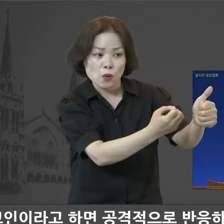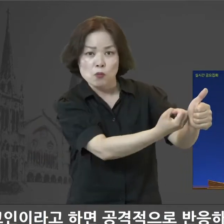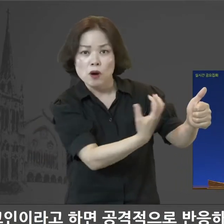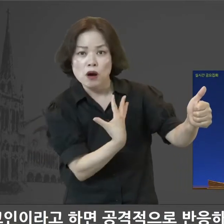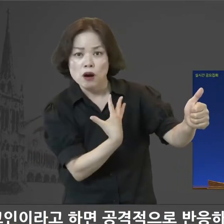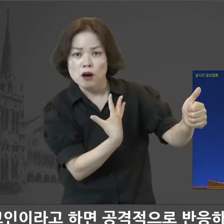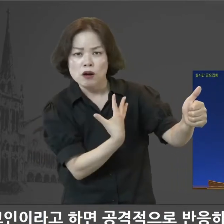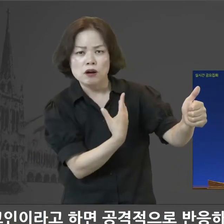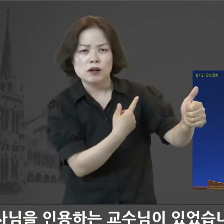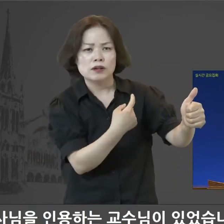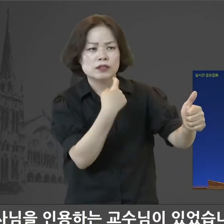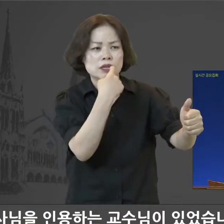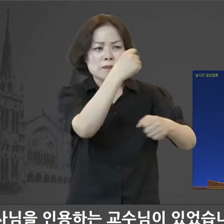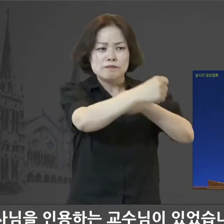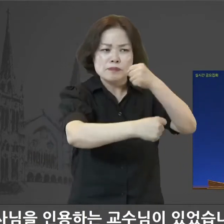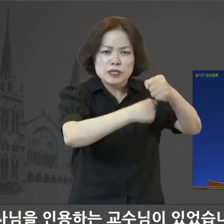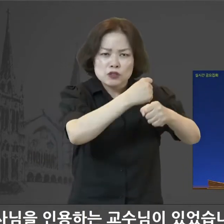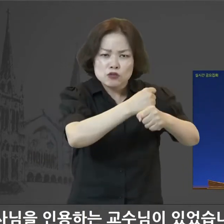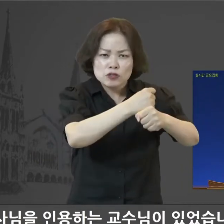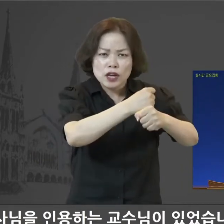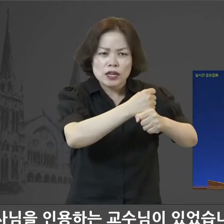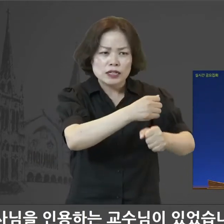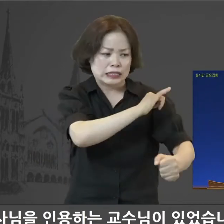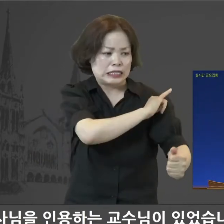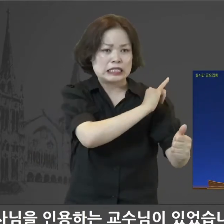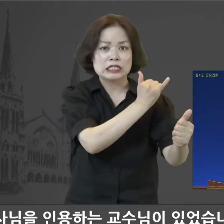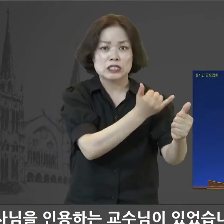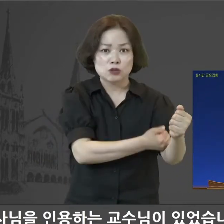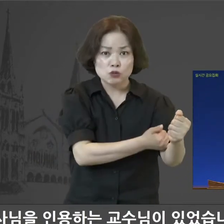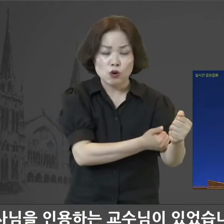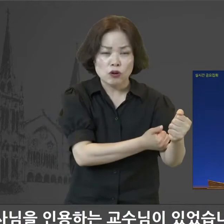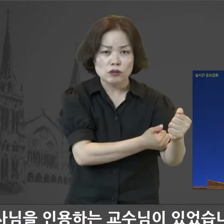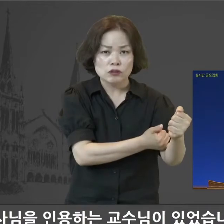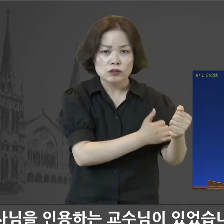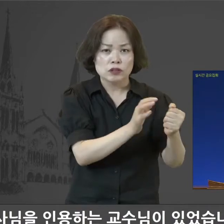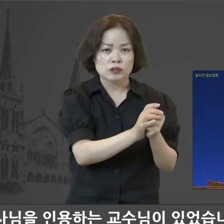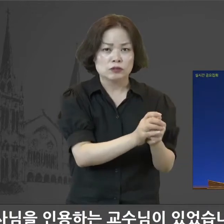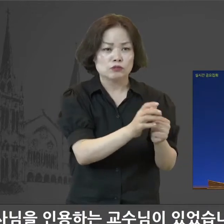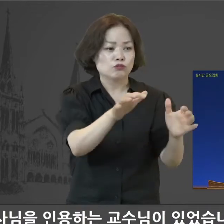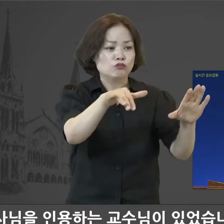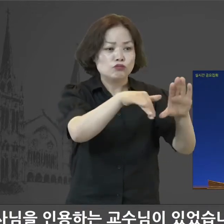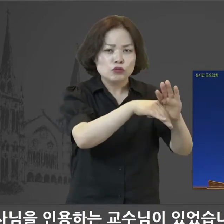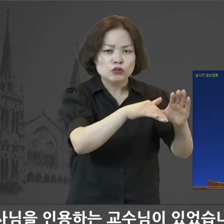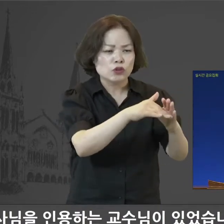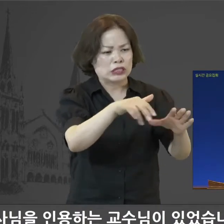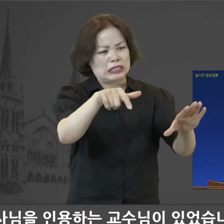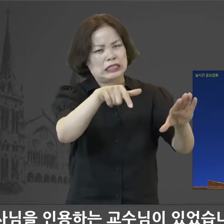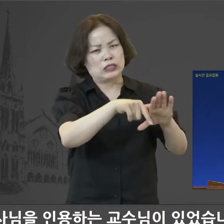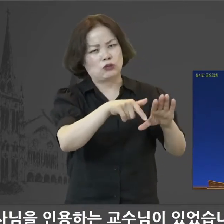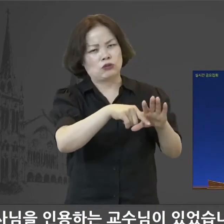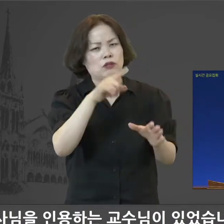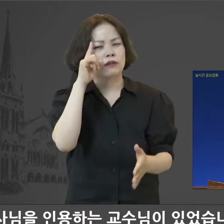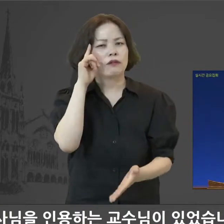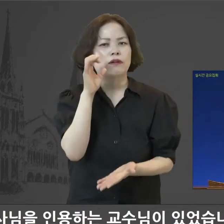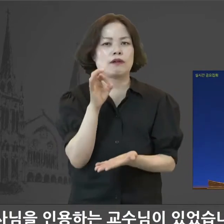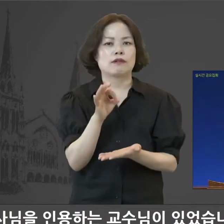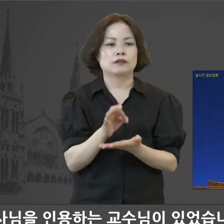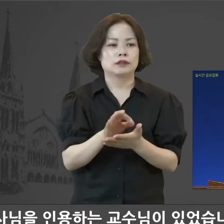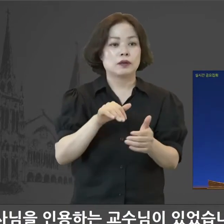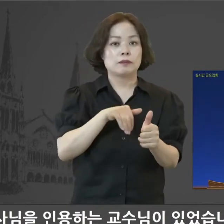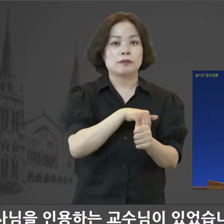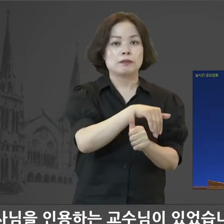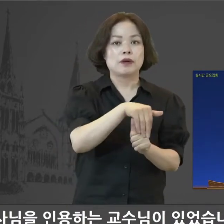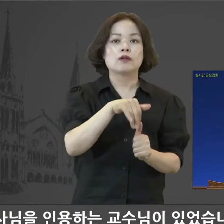얘기하냐면 민주나 인권, 법치 이런 고도의 문화는 기독교적인 가치가 배경이 될